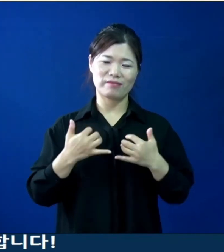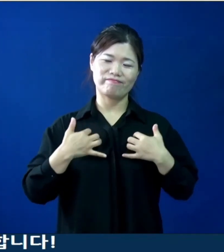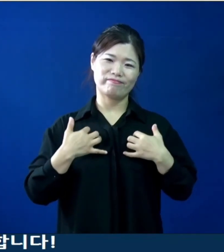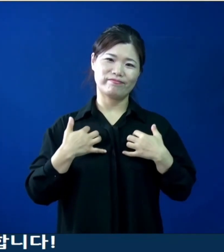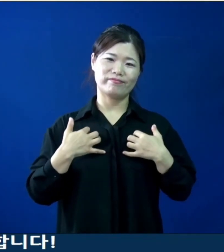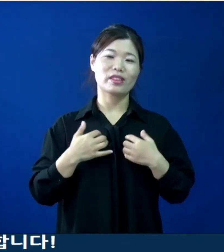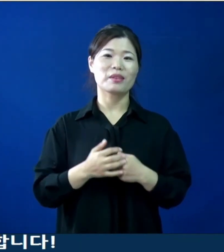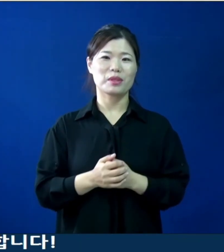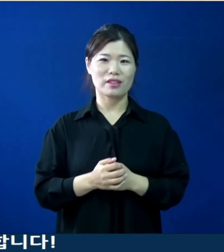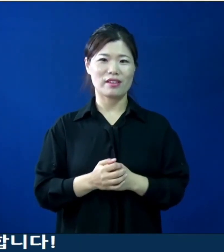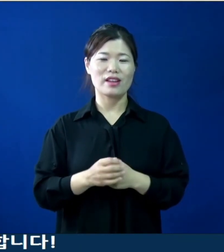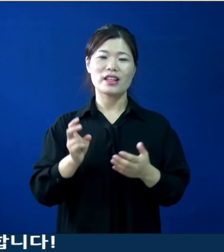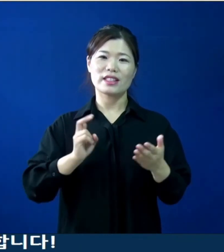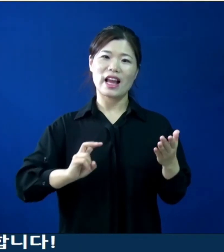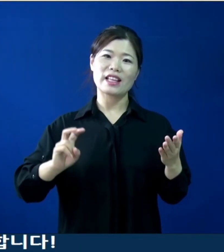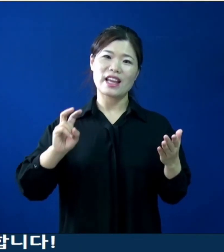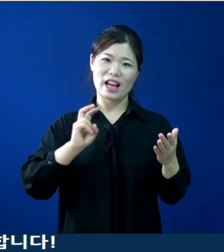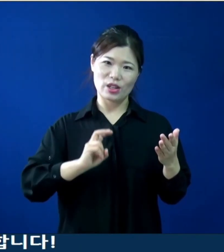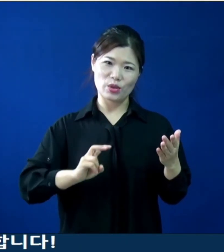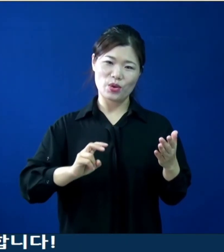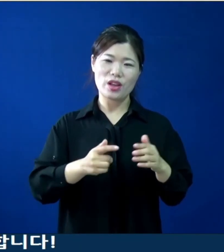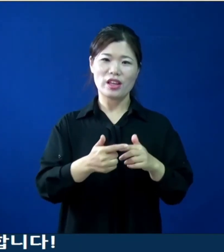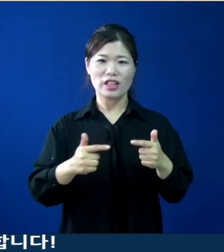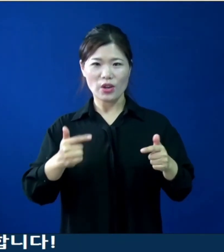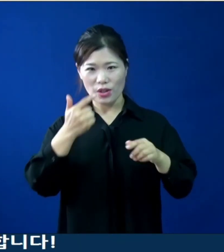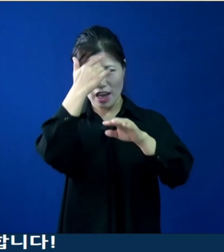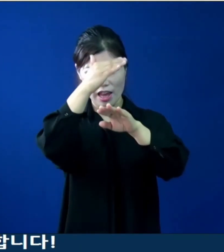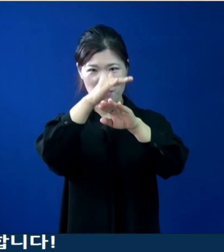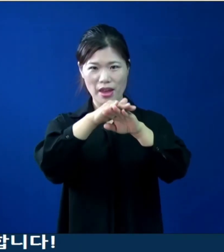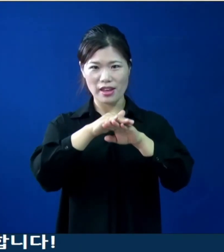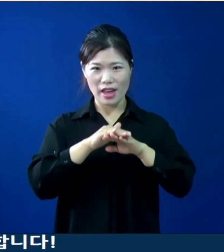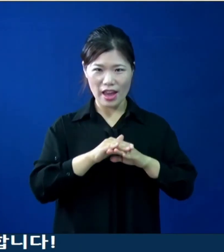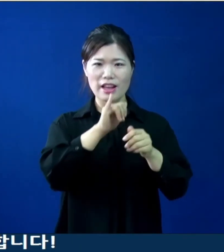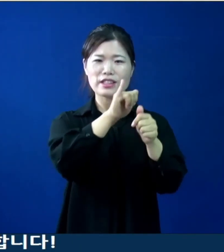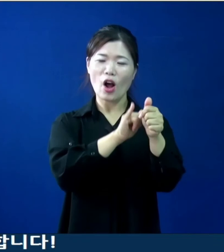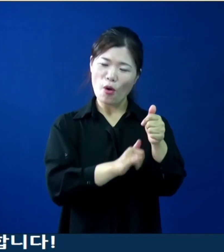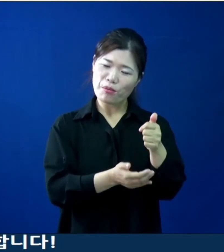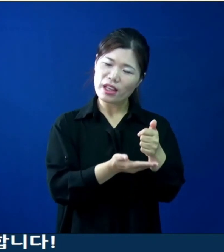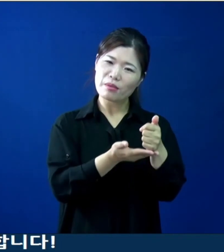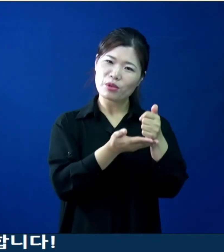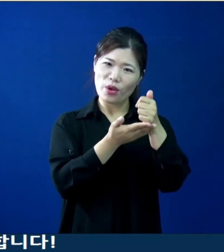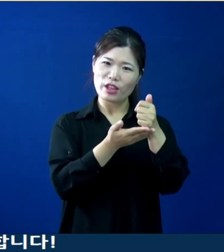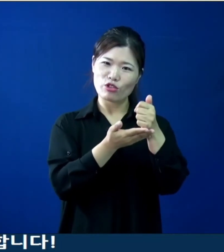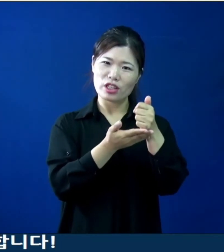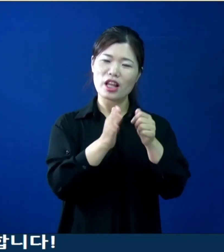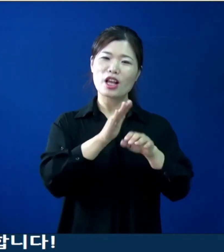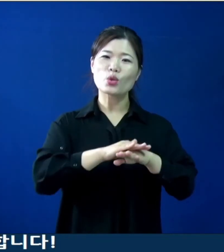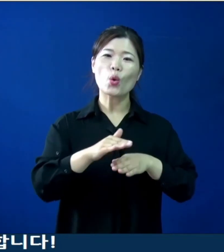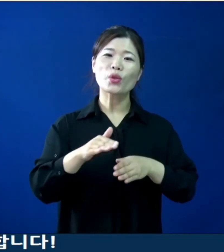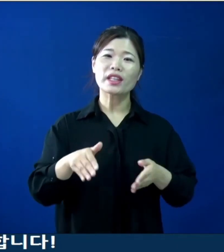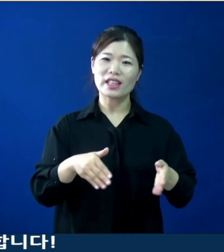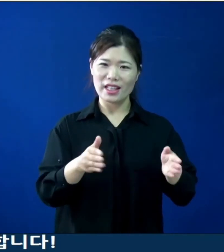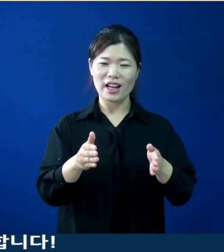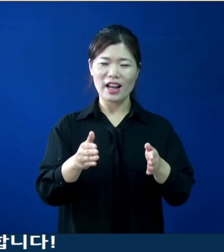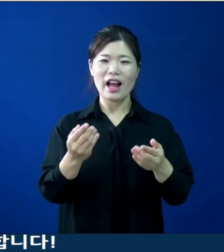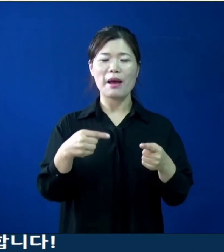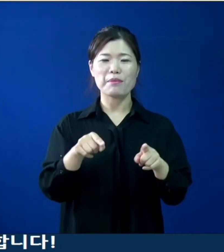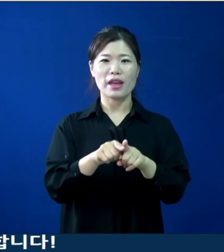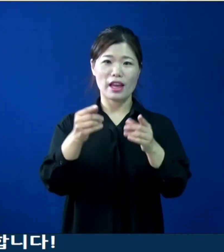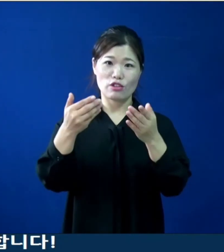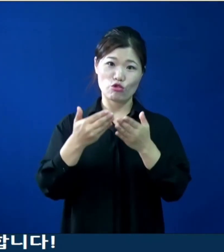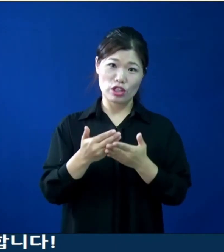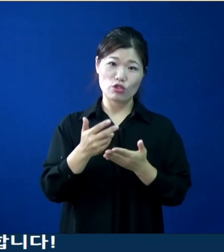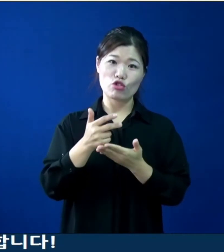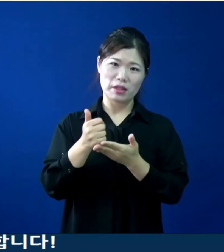환영하면서 찬양으로 여러 예배 섬김으로 함께 해주신 그 손길 함께 하셨던 주님께서